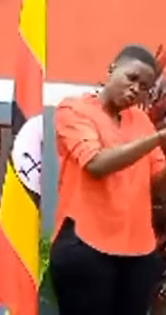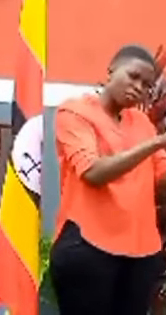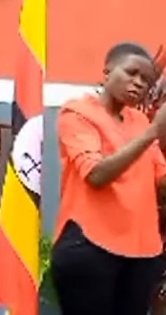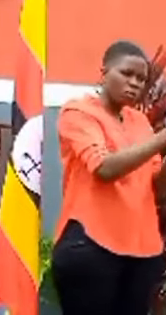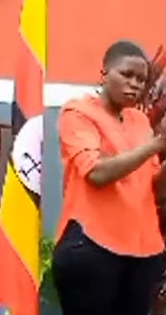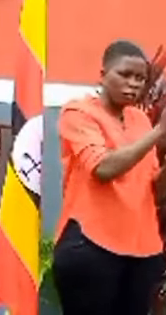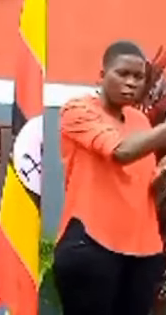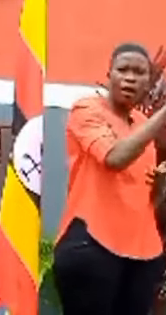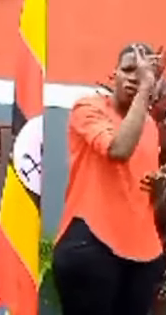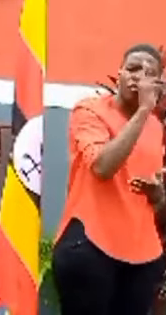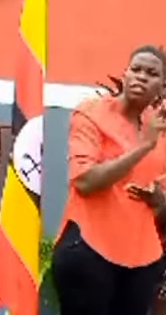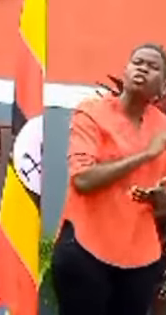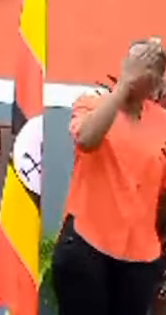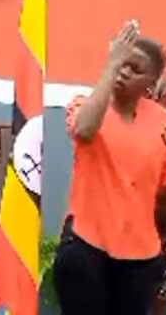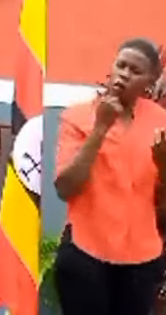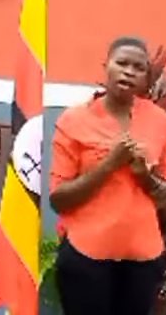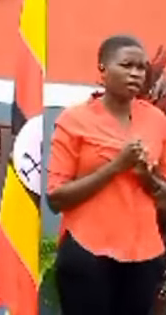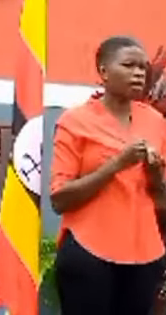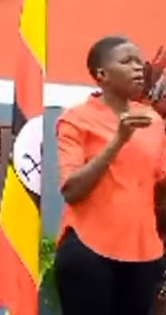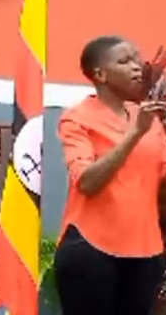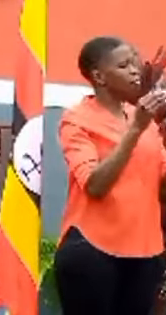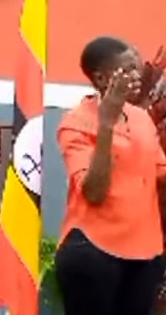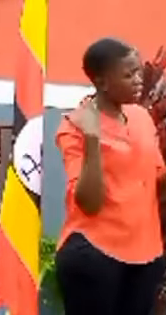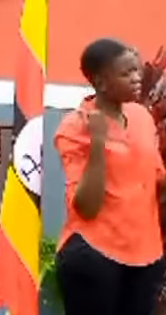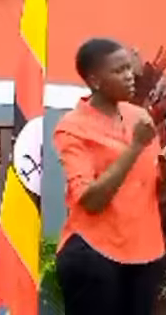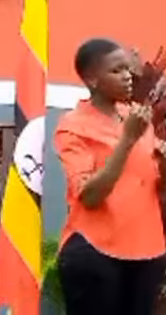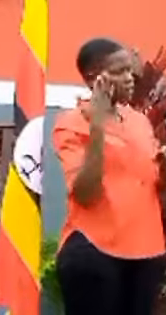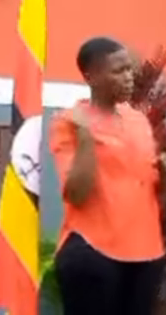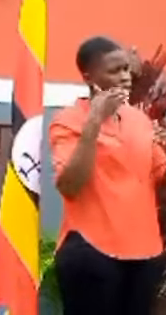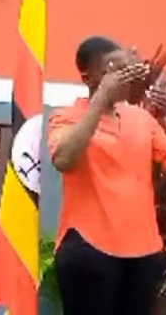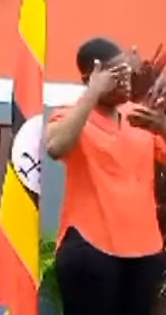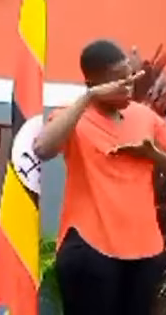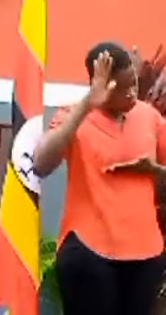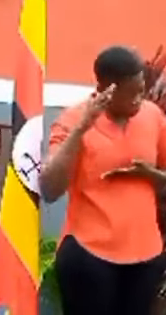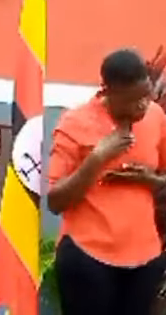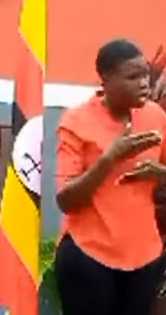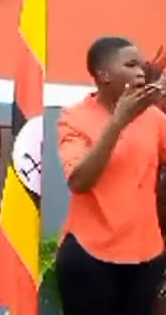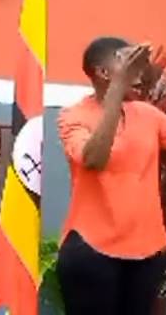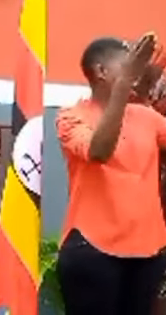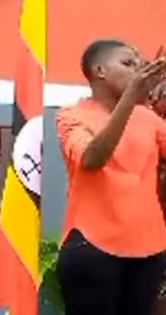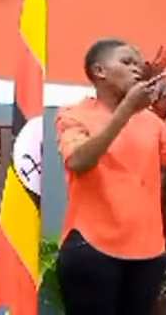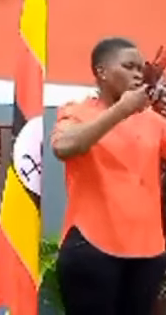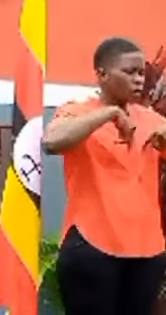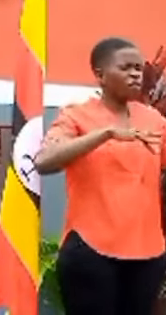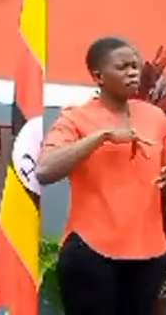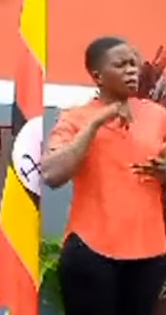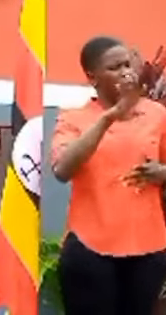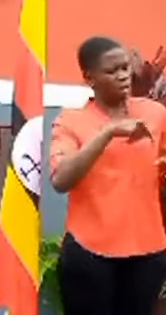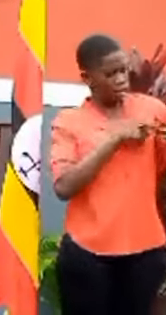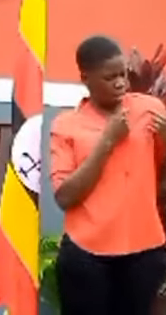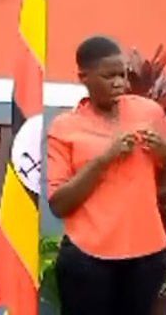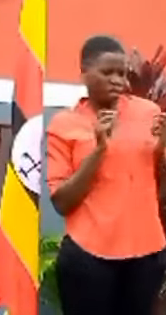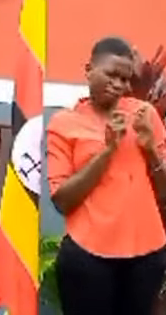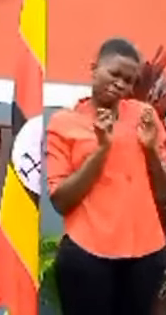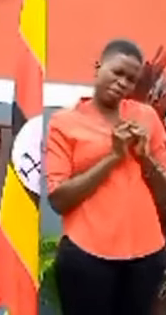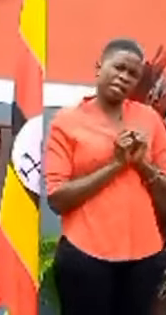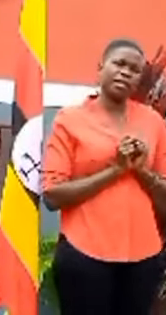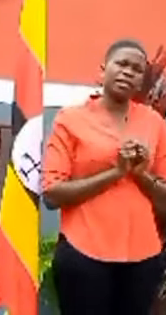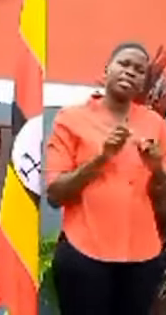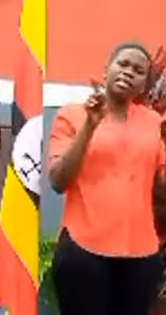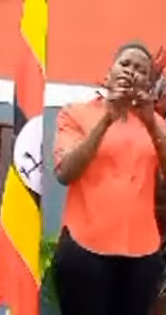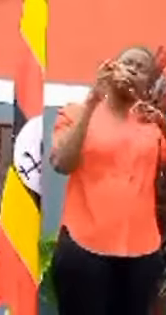yaabwe baganda baffe abasiraamu yonna gye muli tuyimirira nammwe tufiringa obulumi bwammwe era njagala mmanye nti